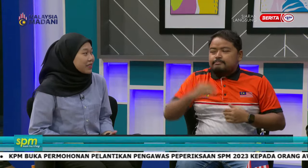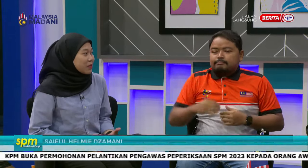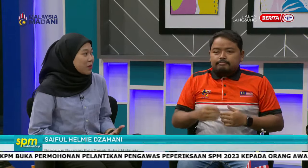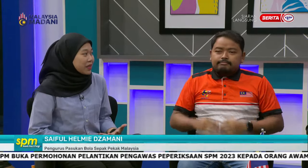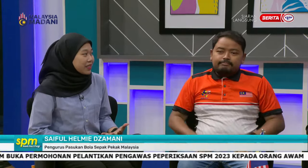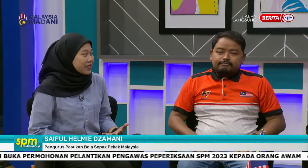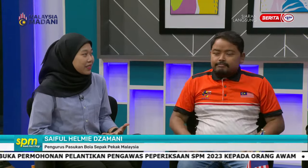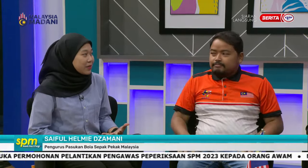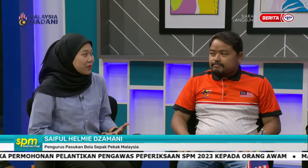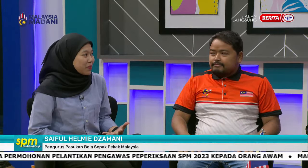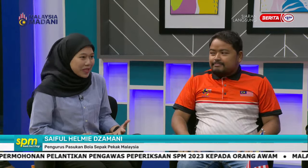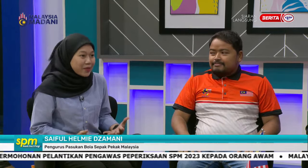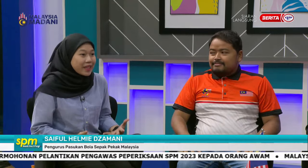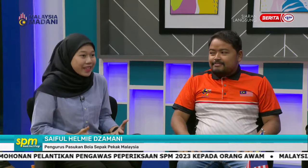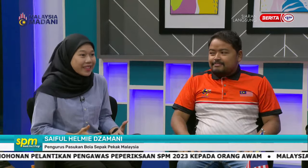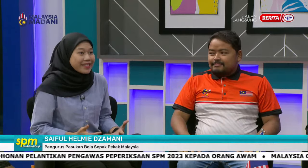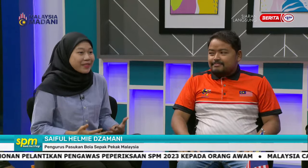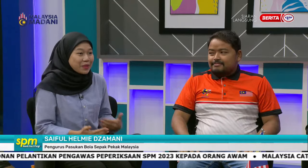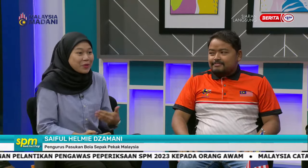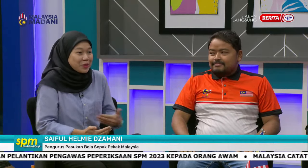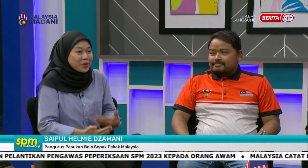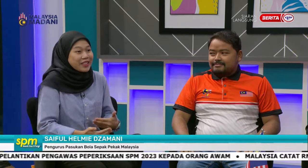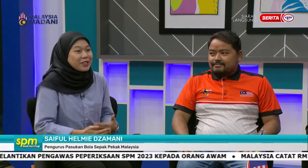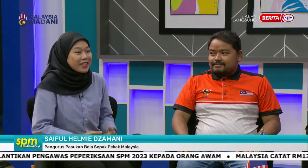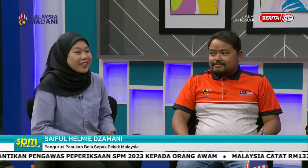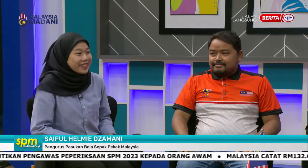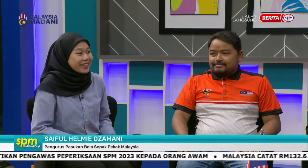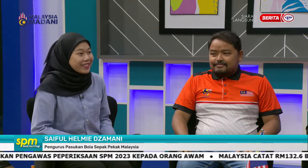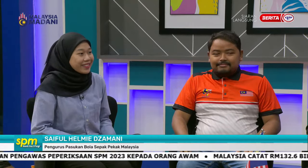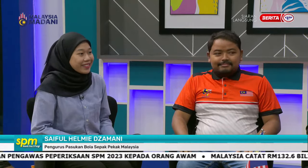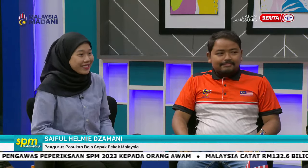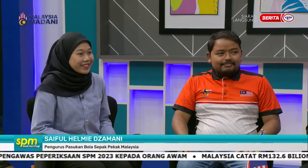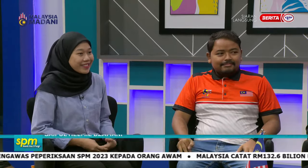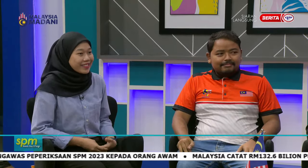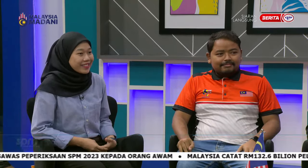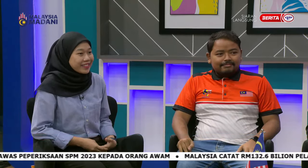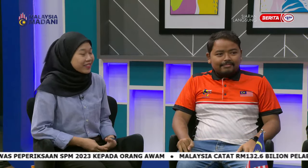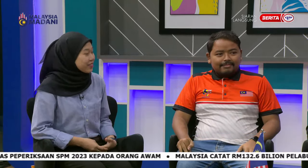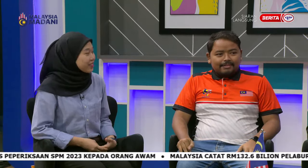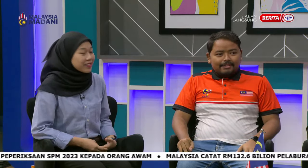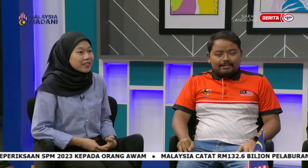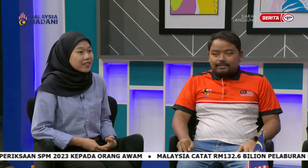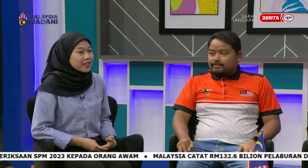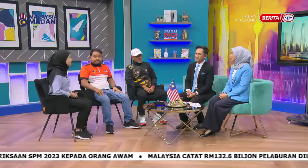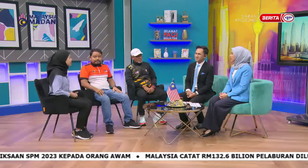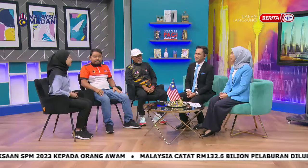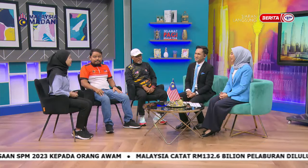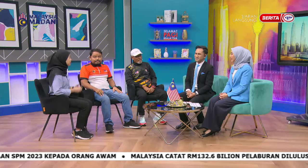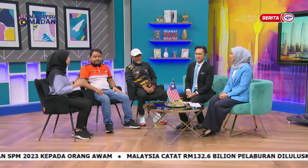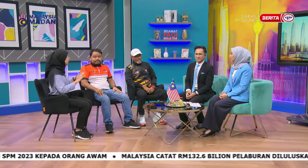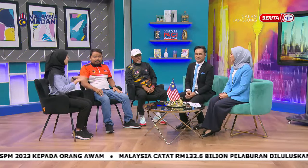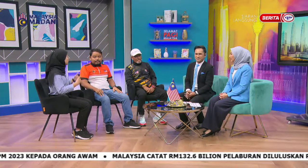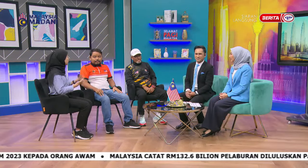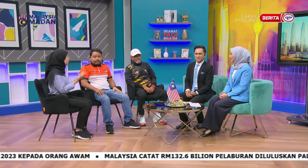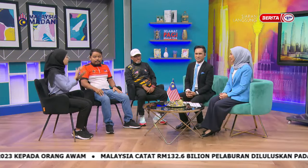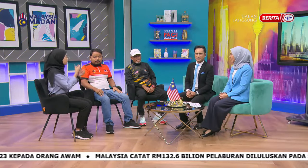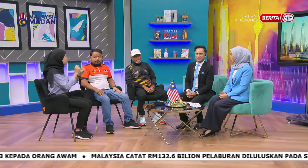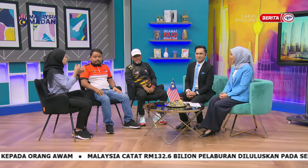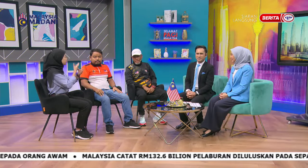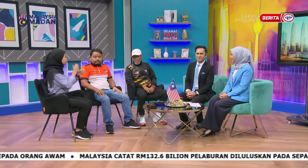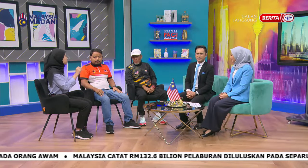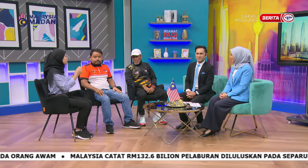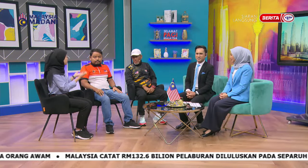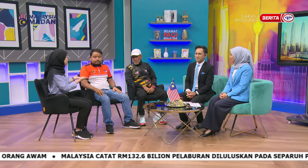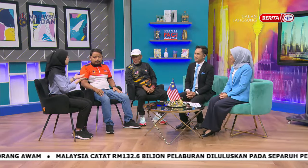kita Memangnya bersemangatlah menuju ke kejauhan ini Jadi bagaimana dengan persediaan untuk kali